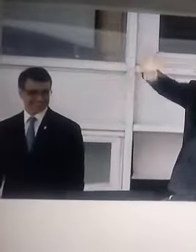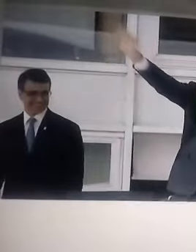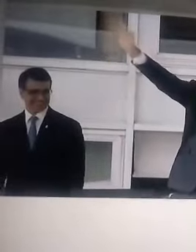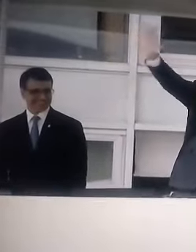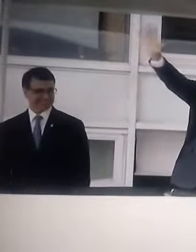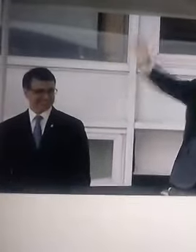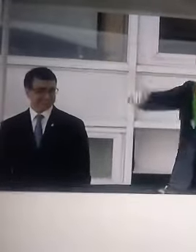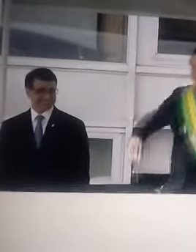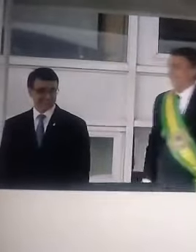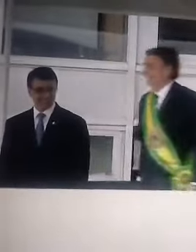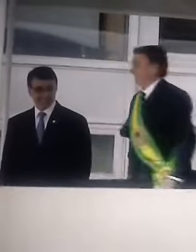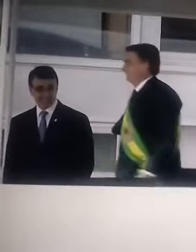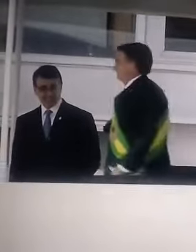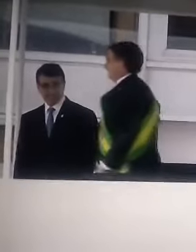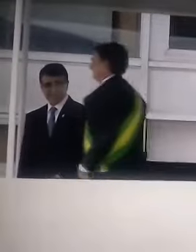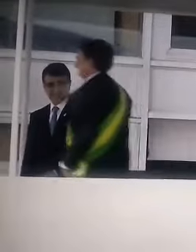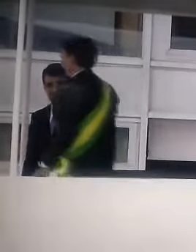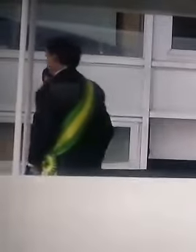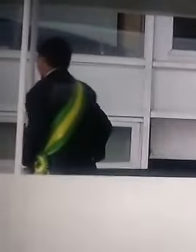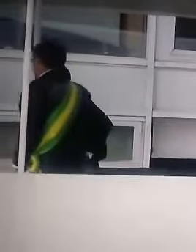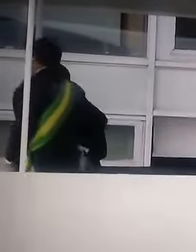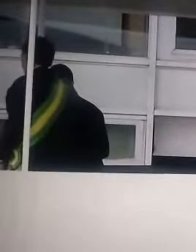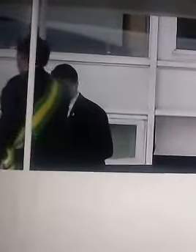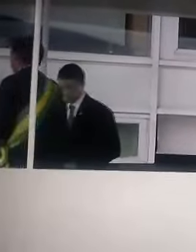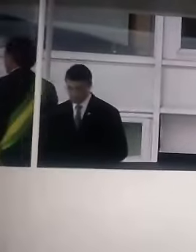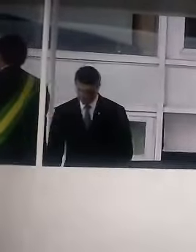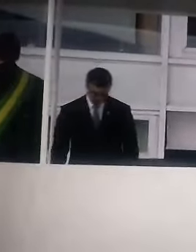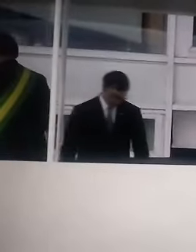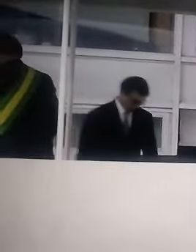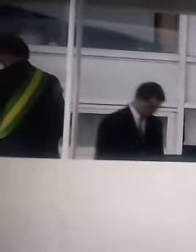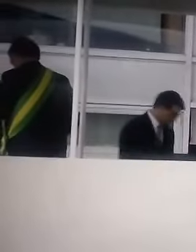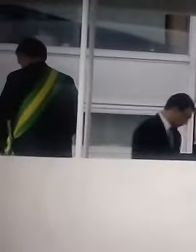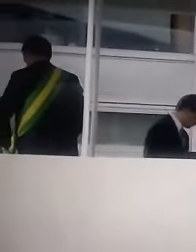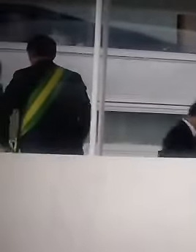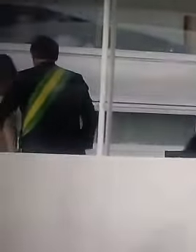instantes antes dele seguir aí para o parlatório. Um discurso no parlatório, Botino Martins.